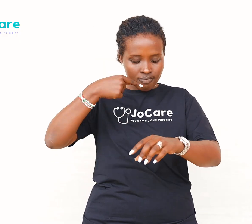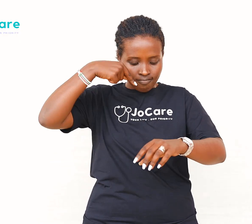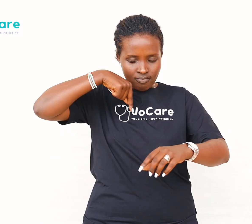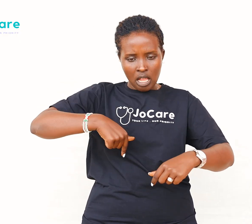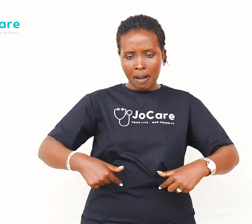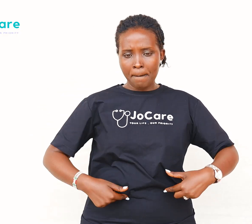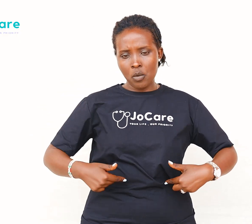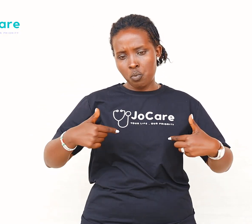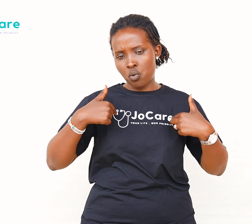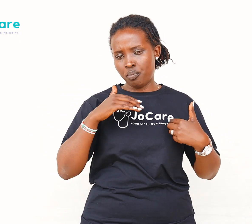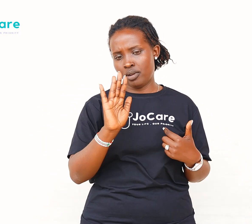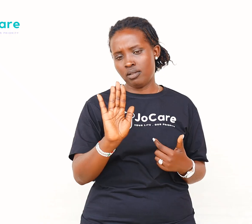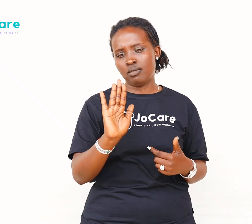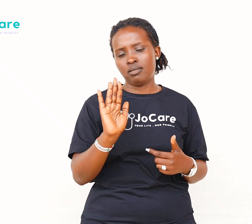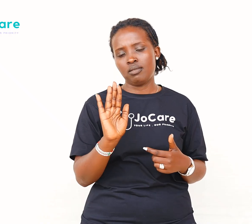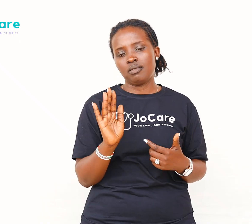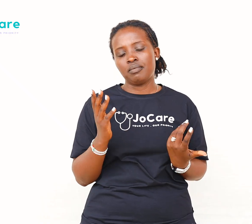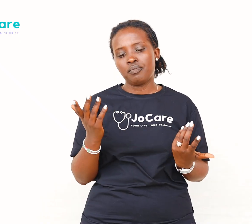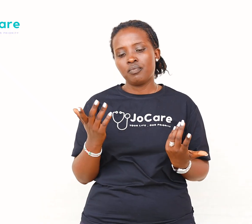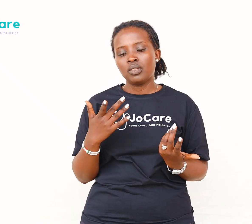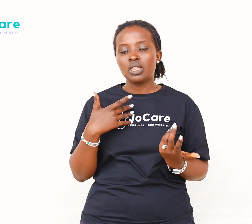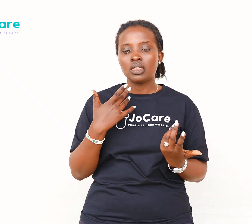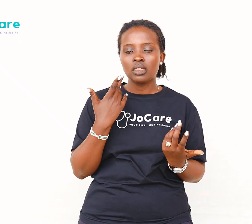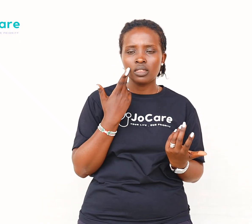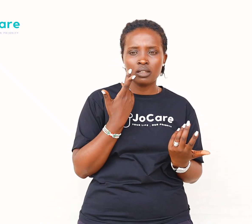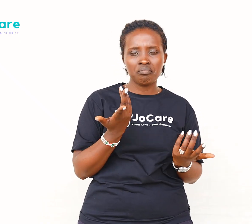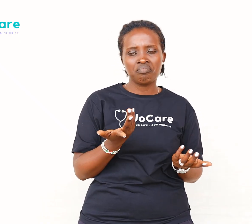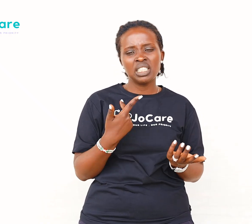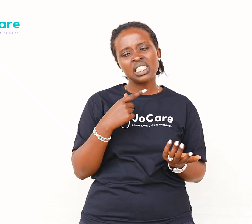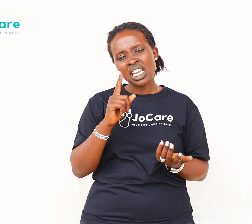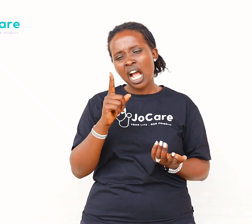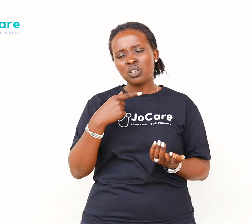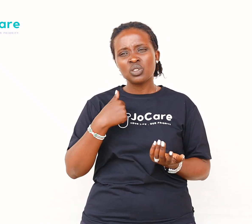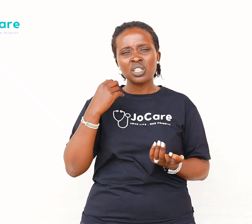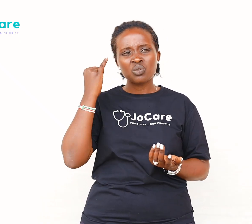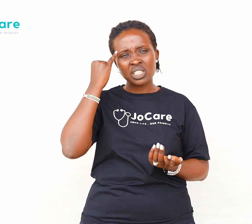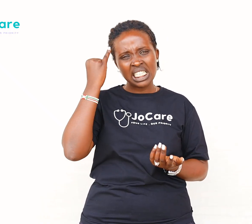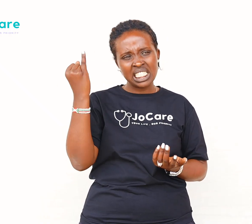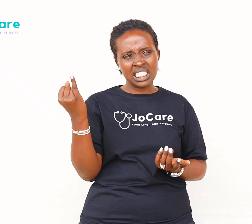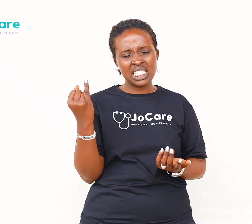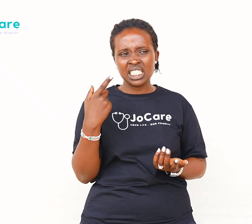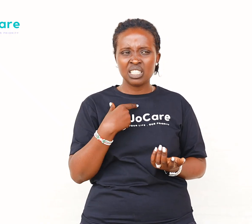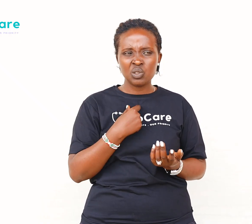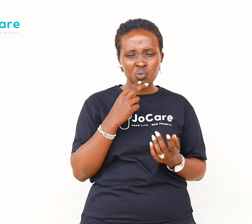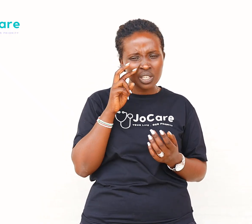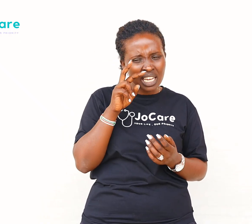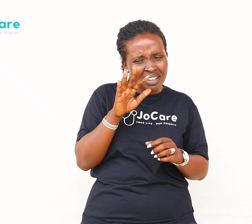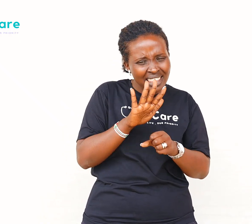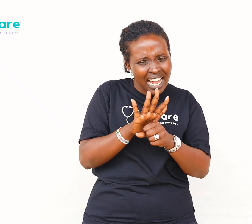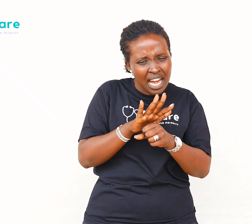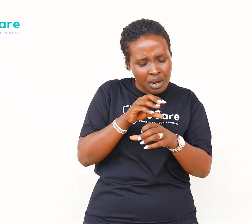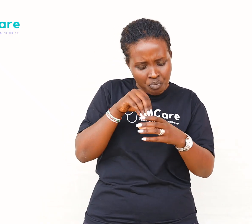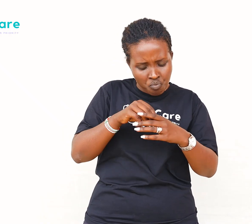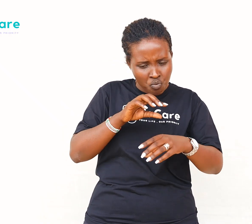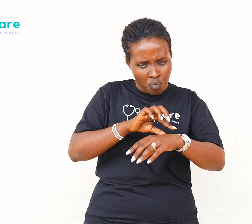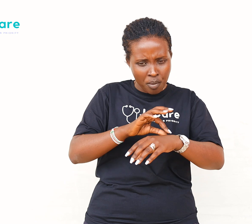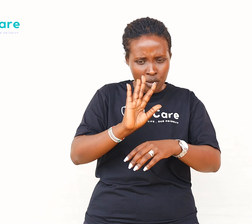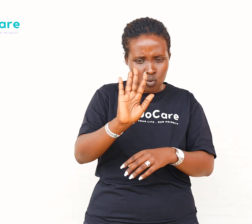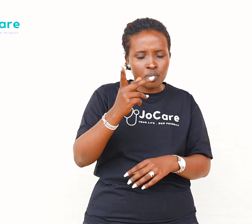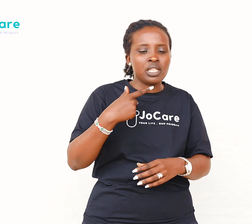mu mubiri we, iri kuva n'umubiri we. Yego. Ntabwo rero turi bwibande cyane mu misemburo, kubera ko biragutse cyane.